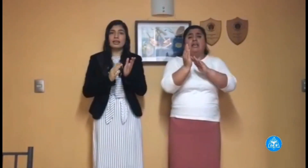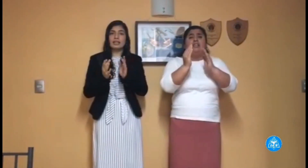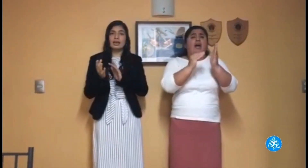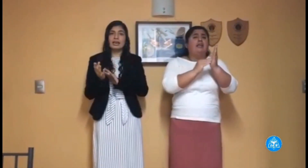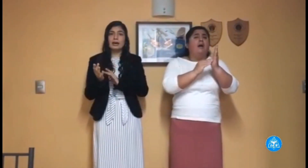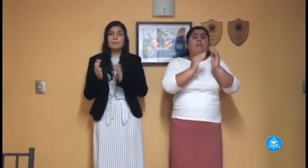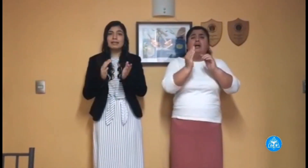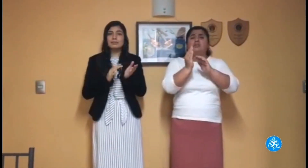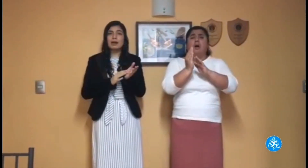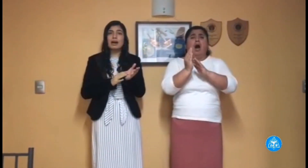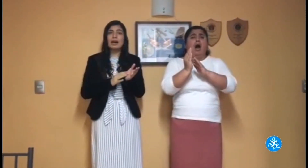herida en ambas